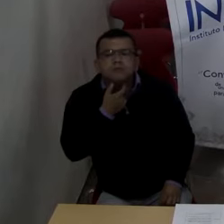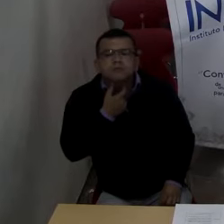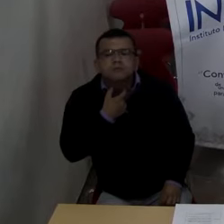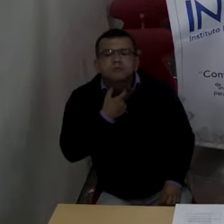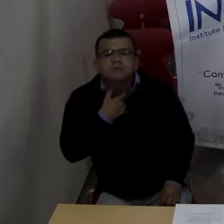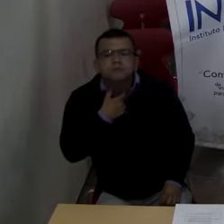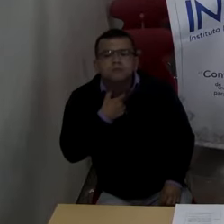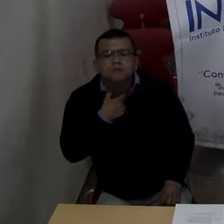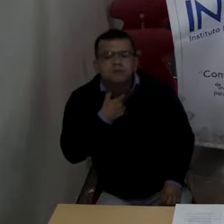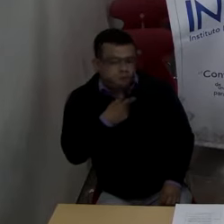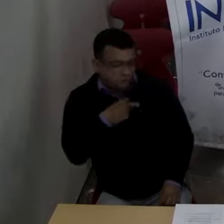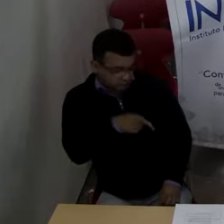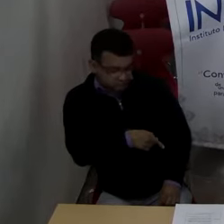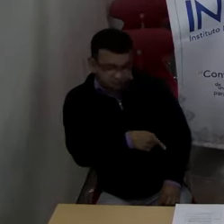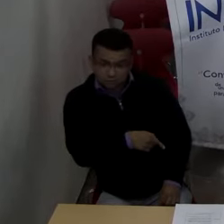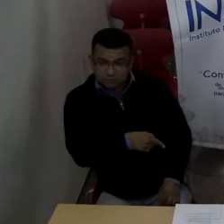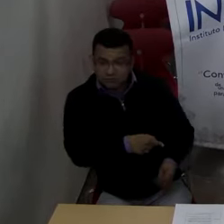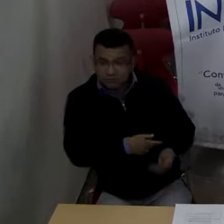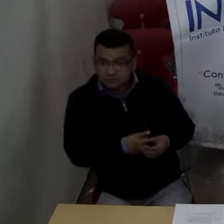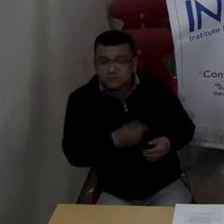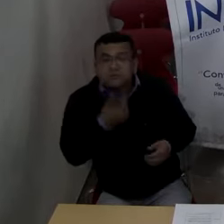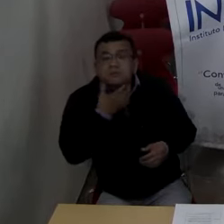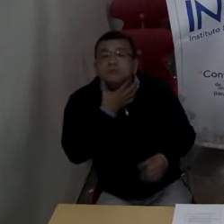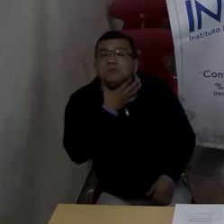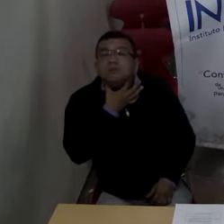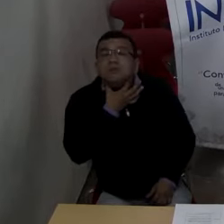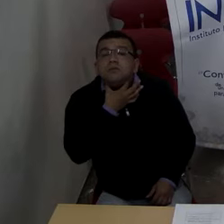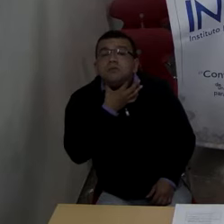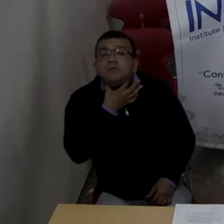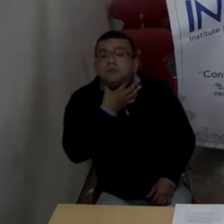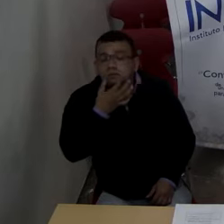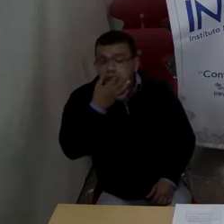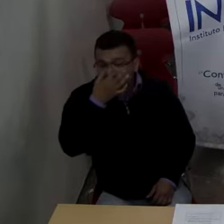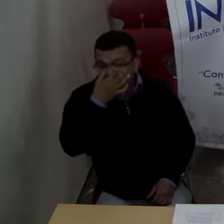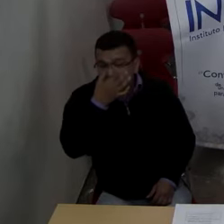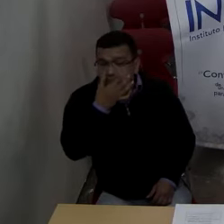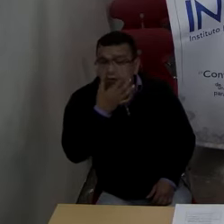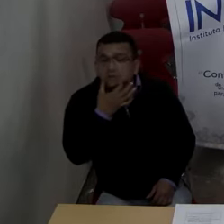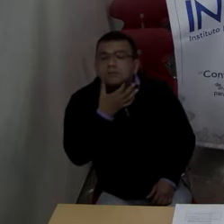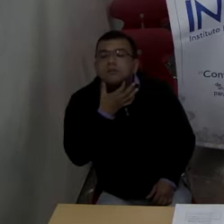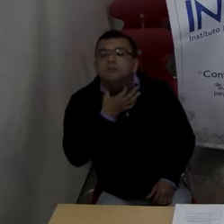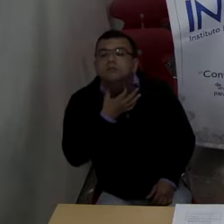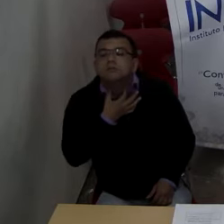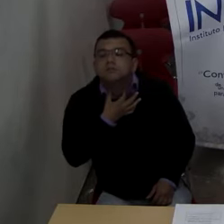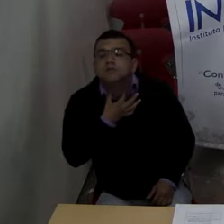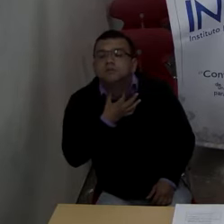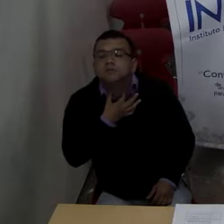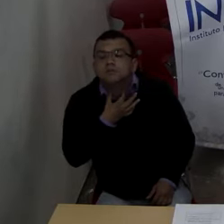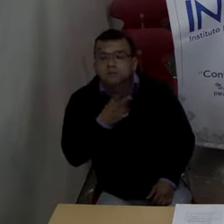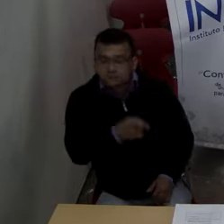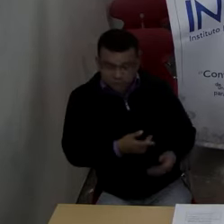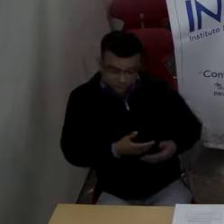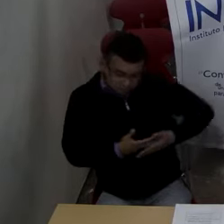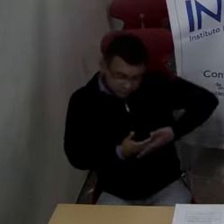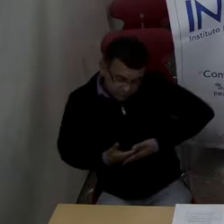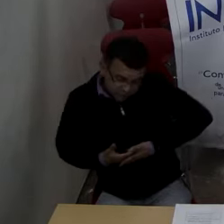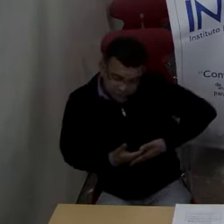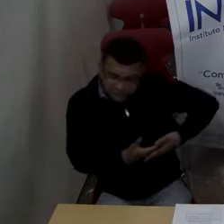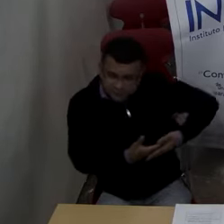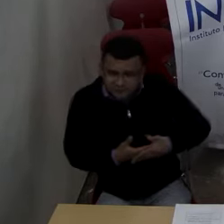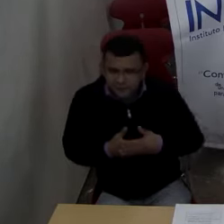cortica y está ubicada de manera horizontal. Entonces eso puede provocar